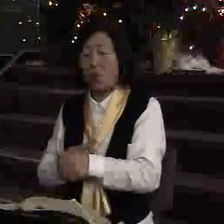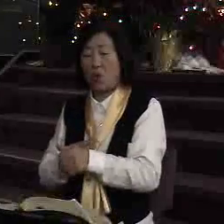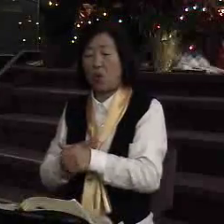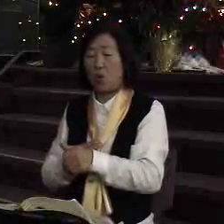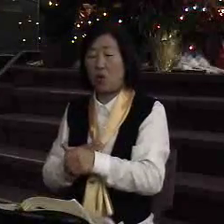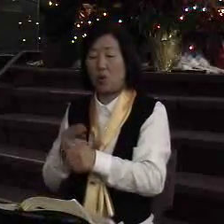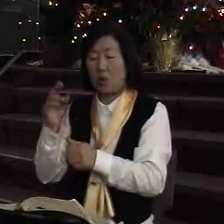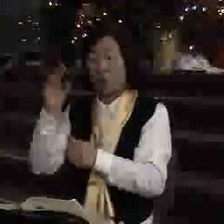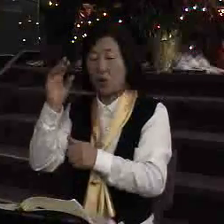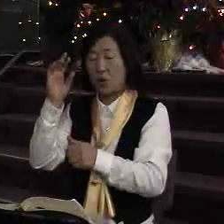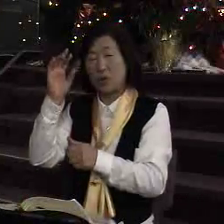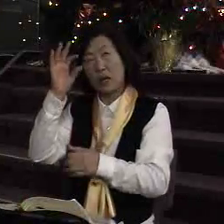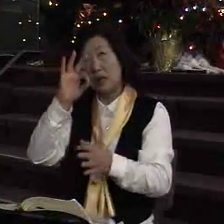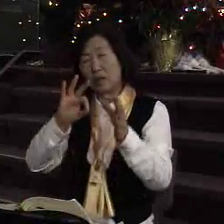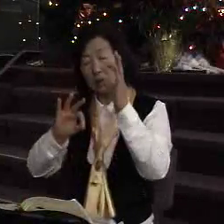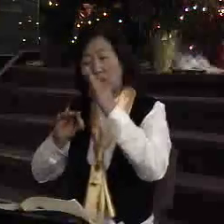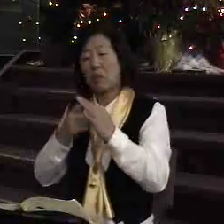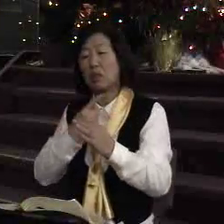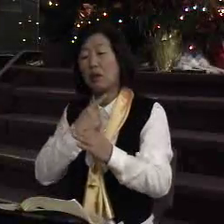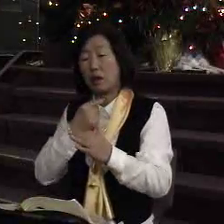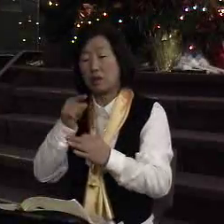찾았던 것입니다.